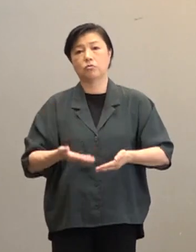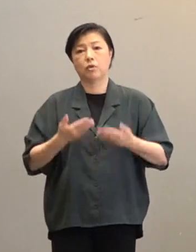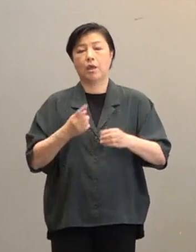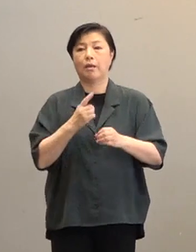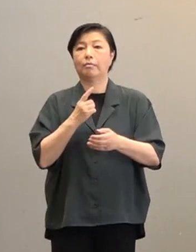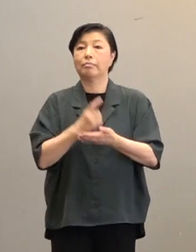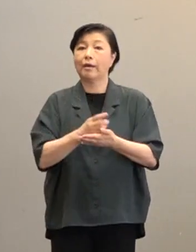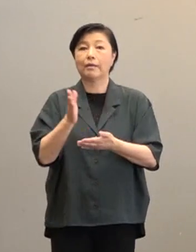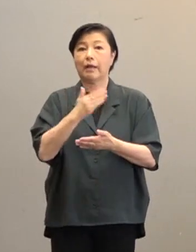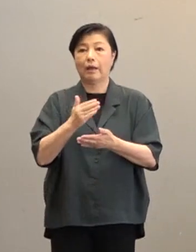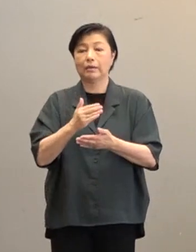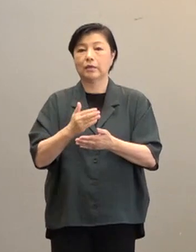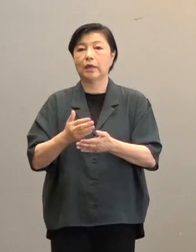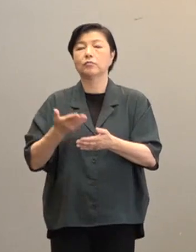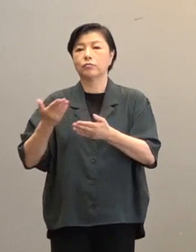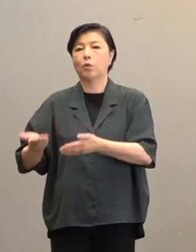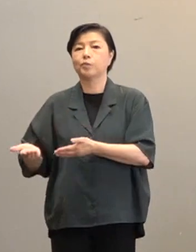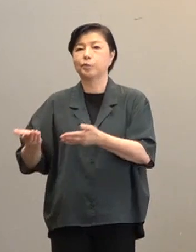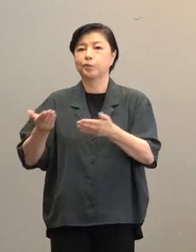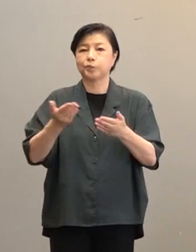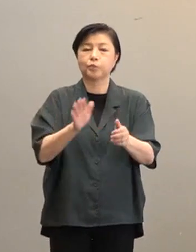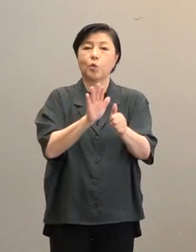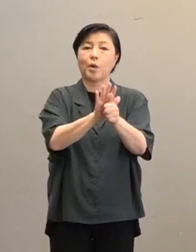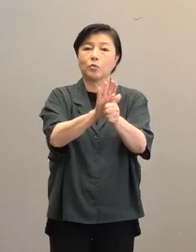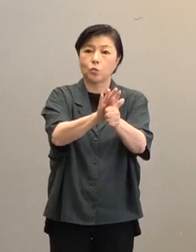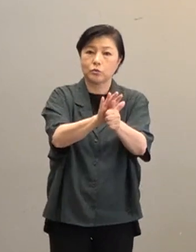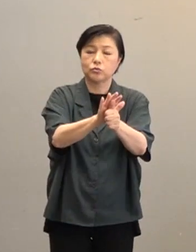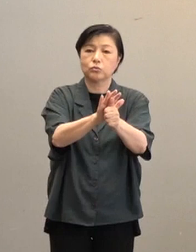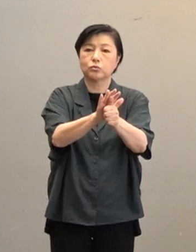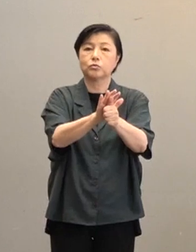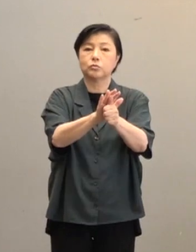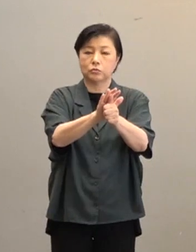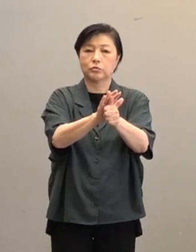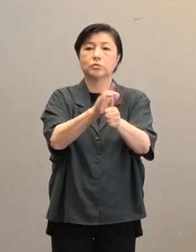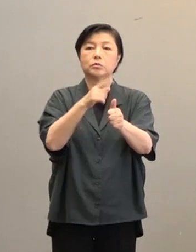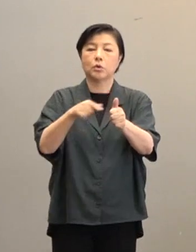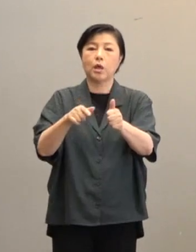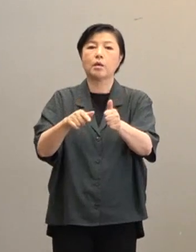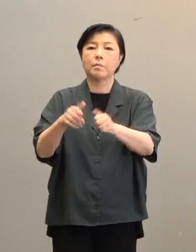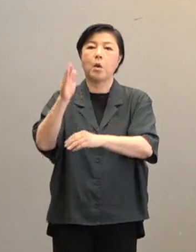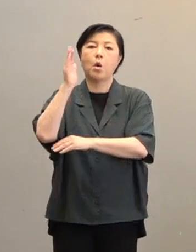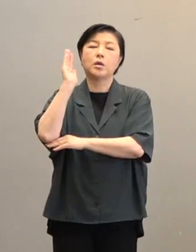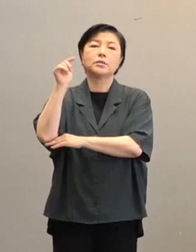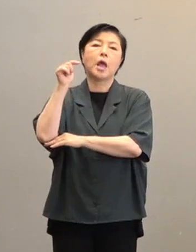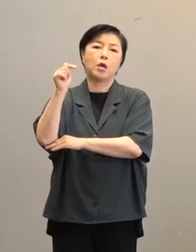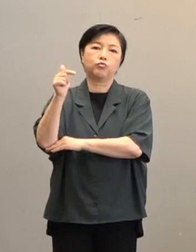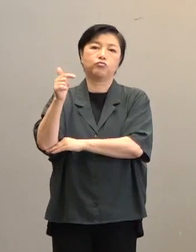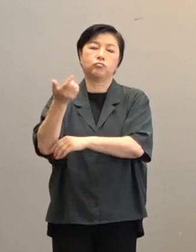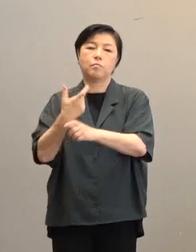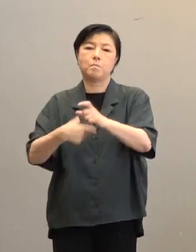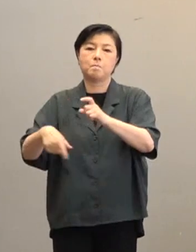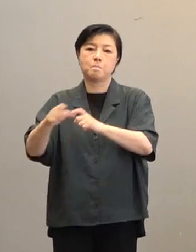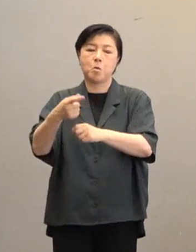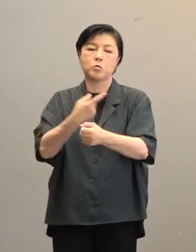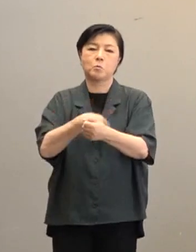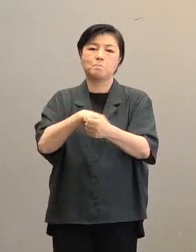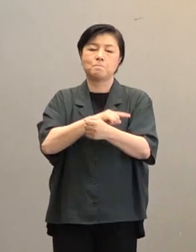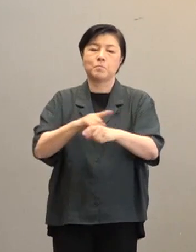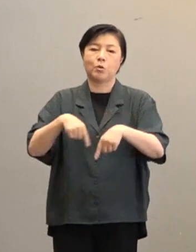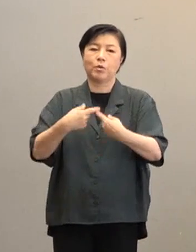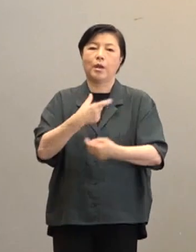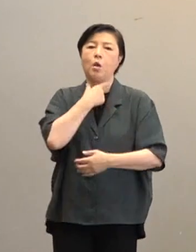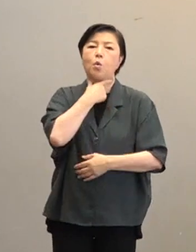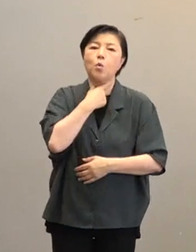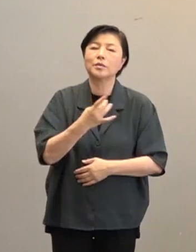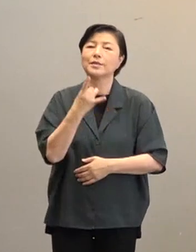なくて、そのシフトをしっかりと後押しするようなですね、政策も政府にはより今まで以上に力を入れていただきたいなというふう